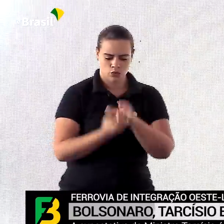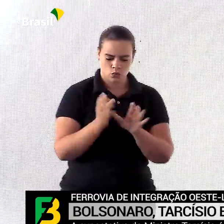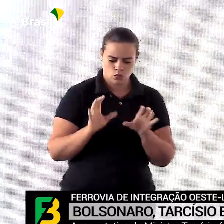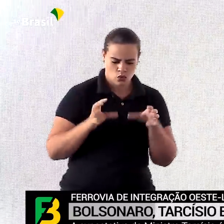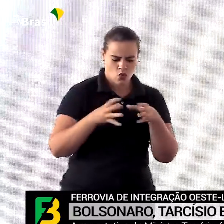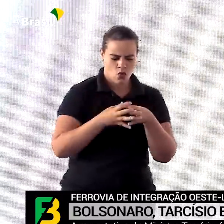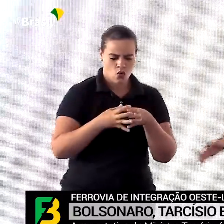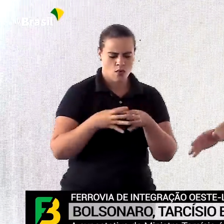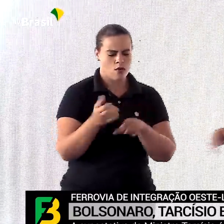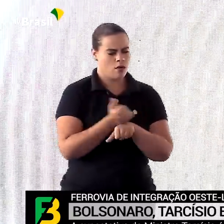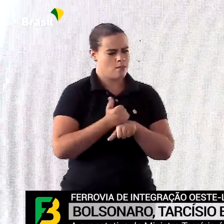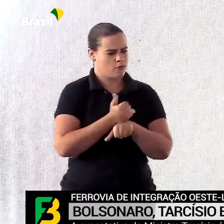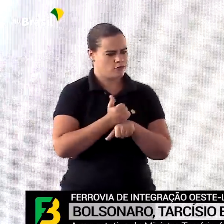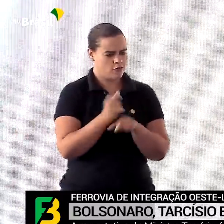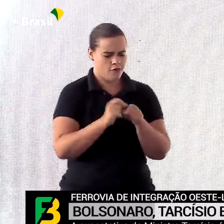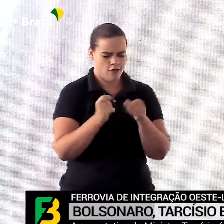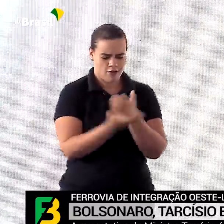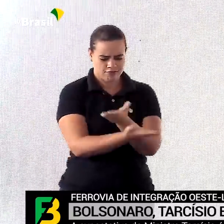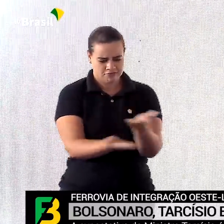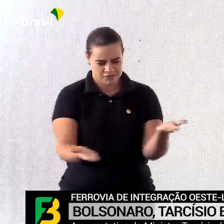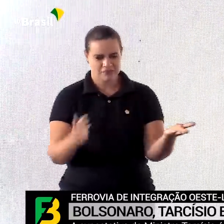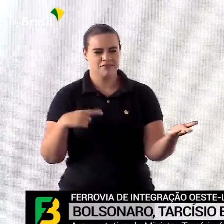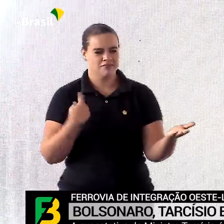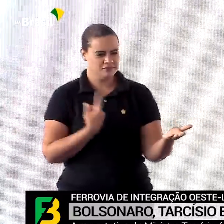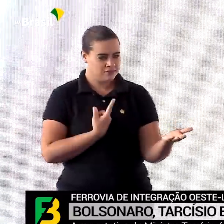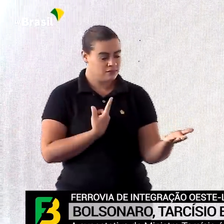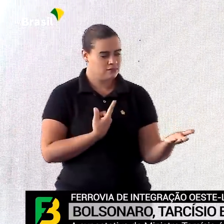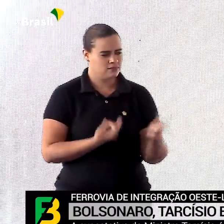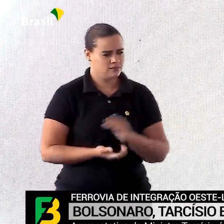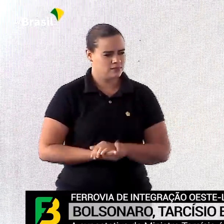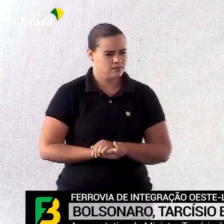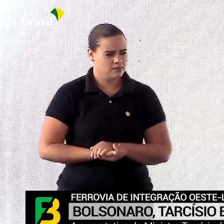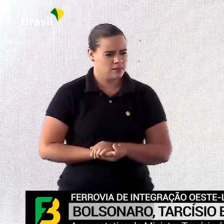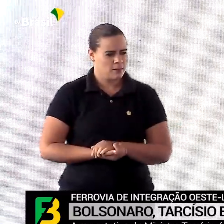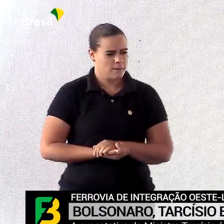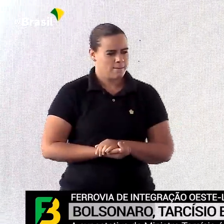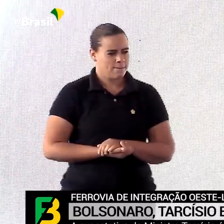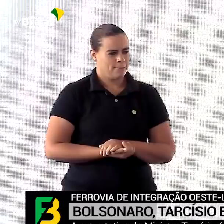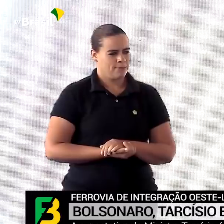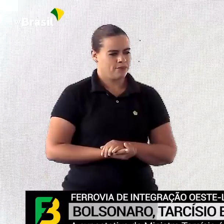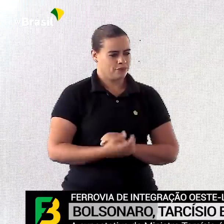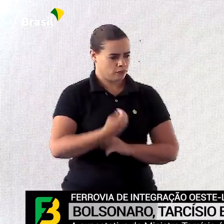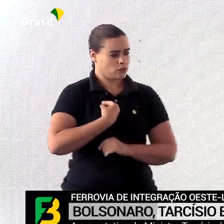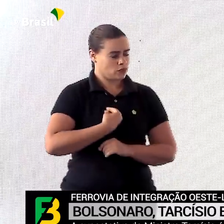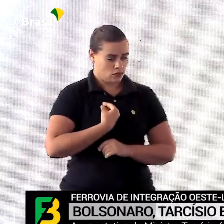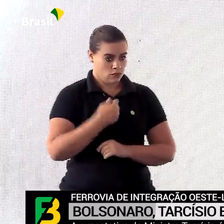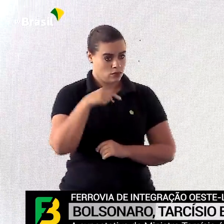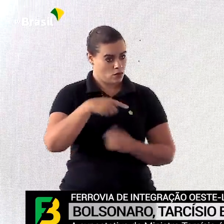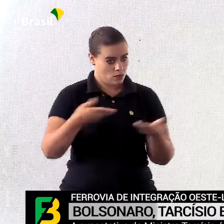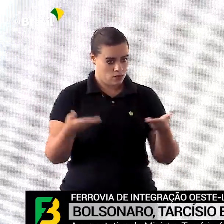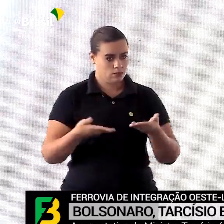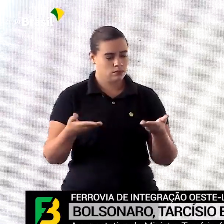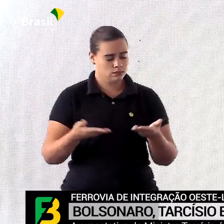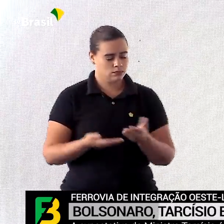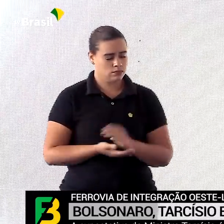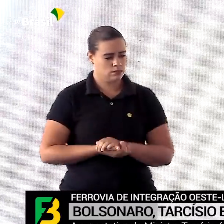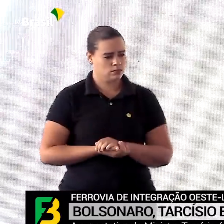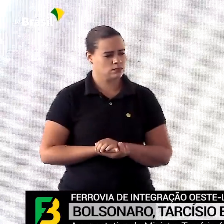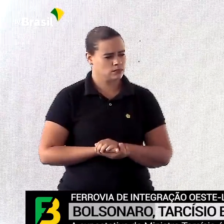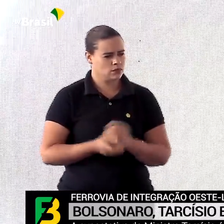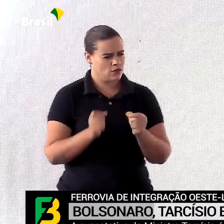profissional que proporcionou isso aqui para nós está aqui no dia de hoje